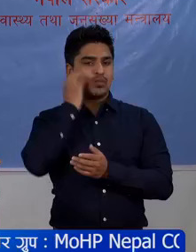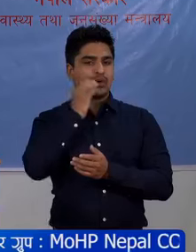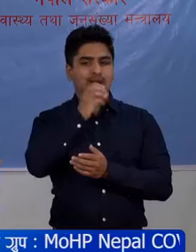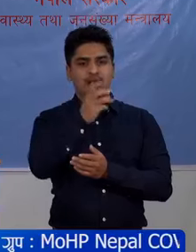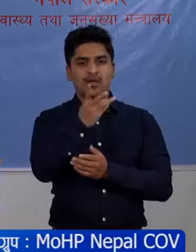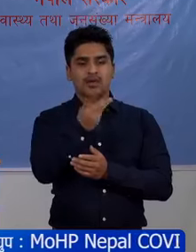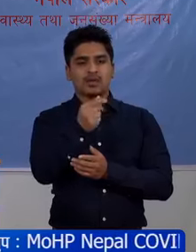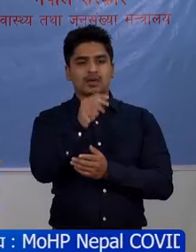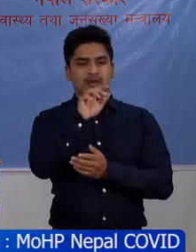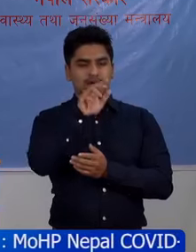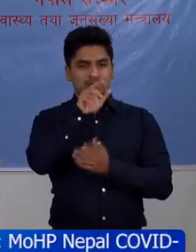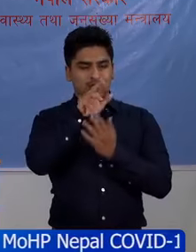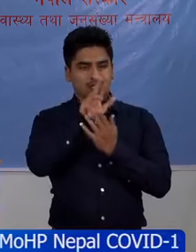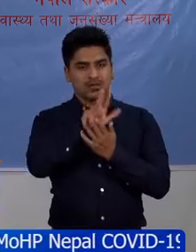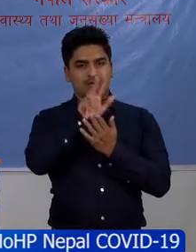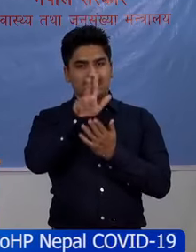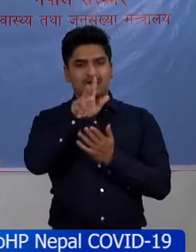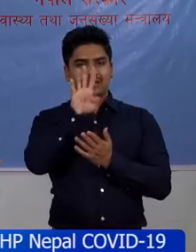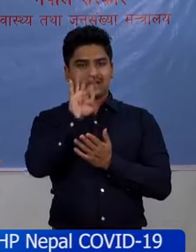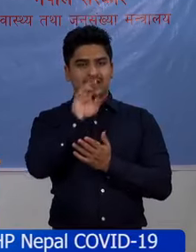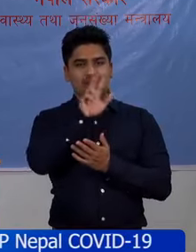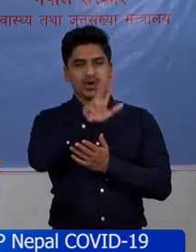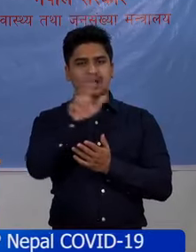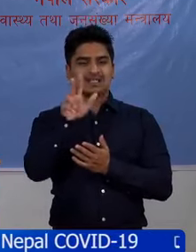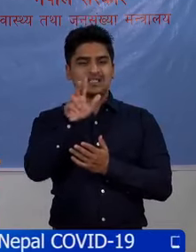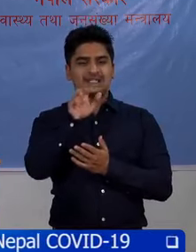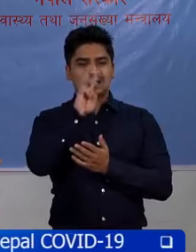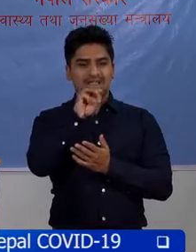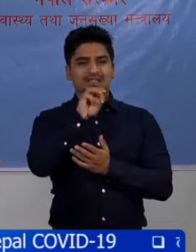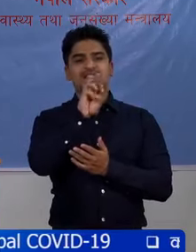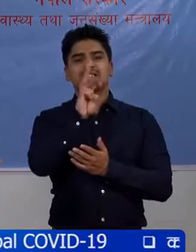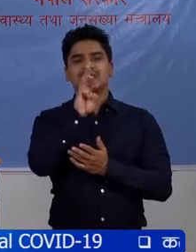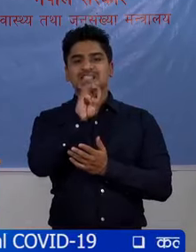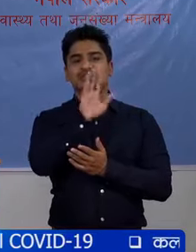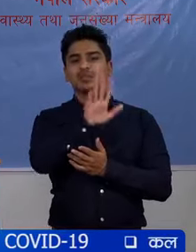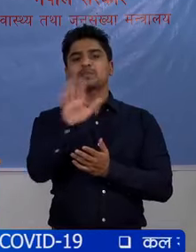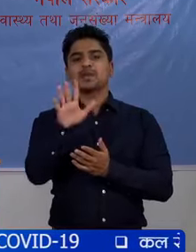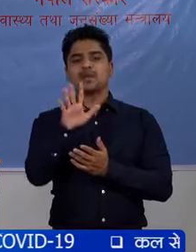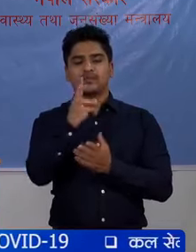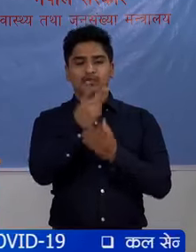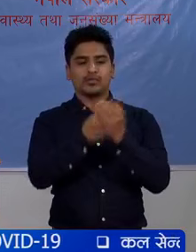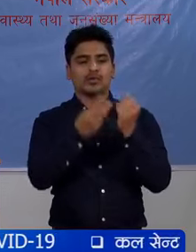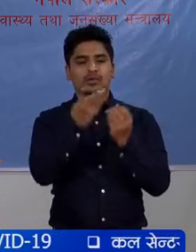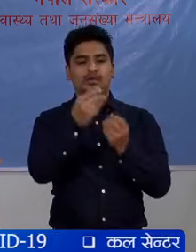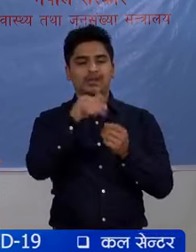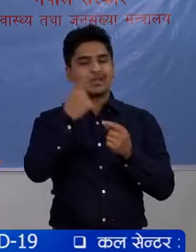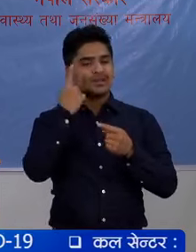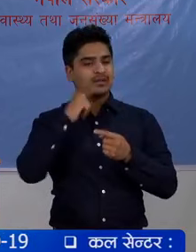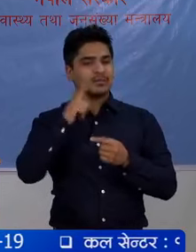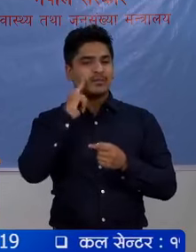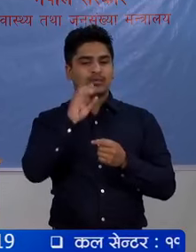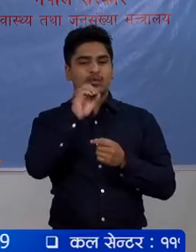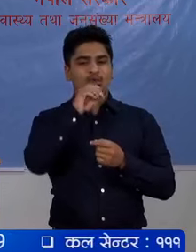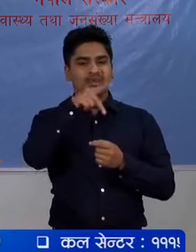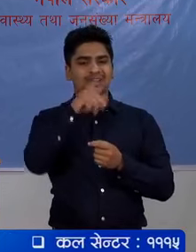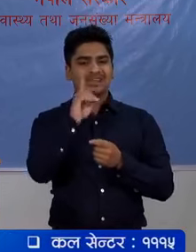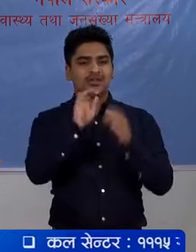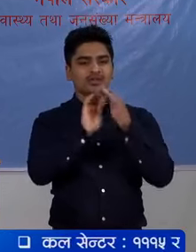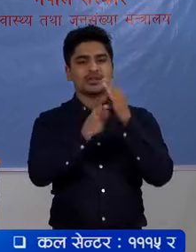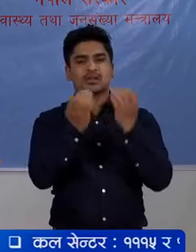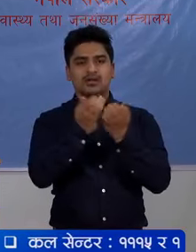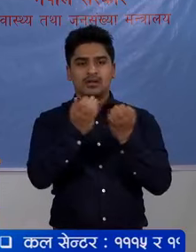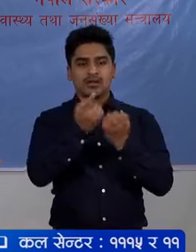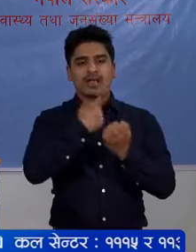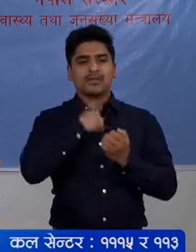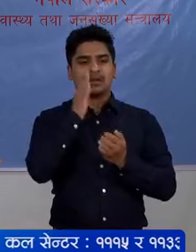नमबर अंठार्णबे 48835 इदवीटा नमबर लाई हामिले नियमित रूप मा ओपीडिशन चालन गरना लाई